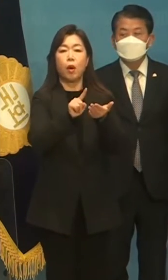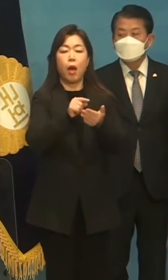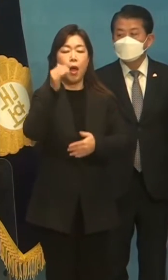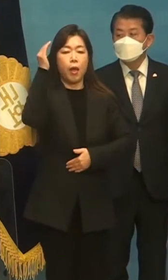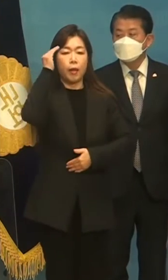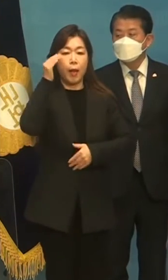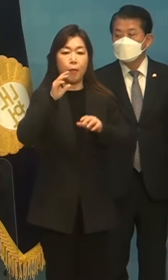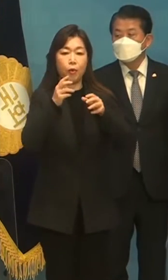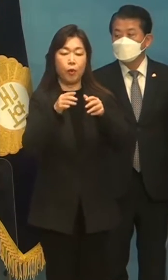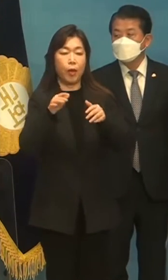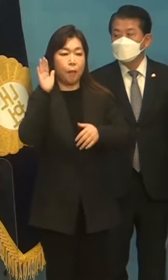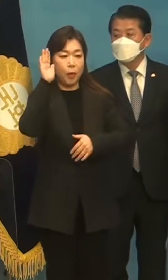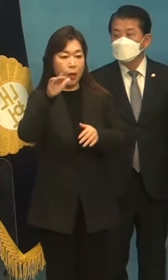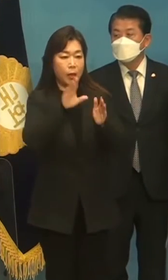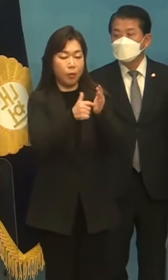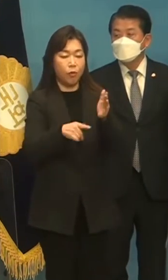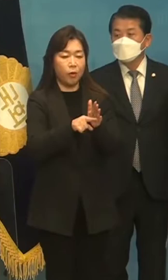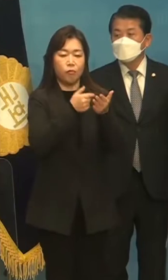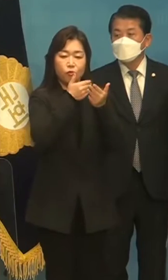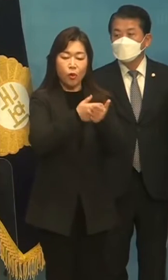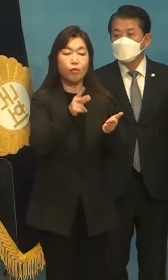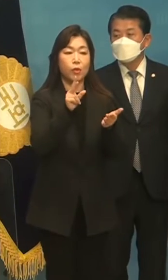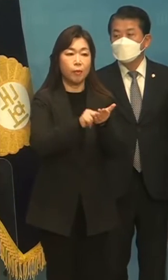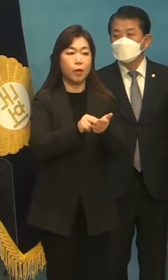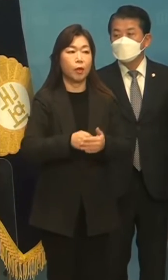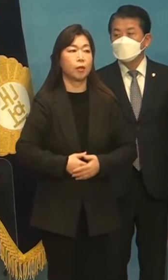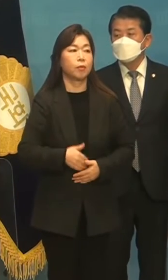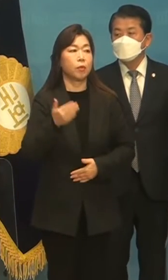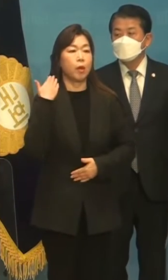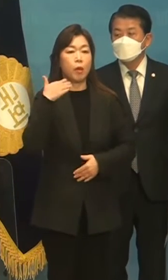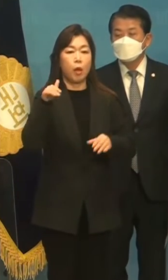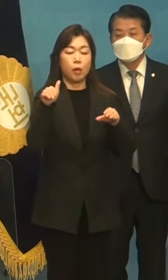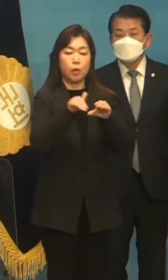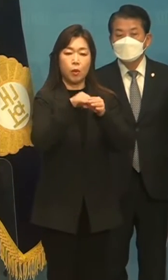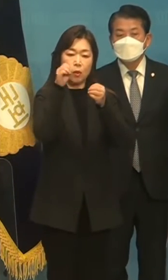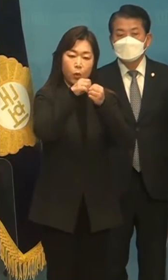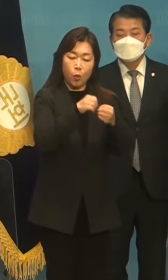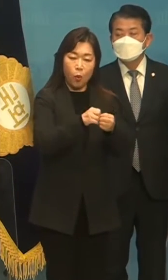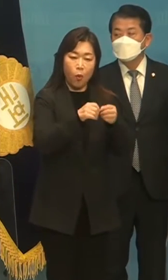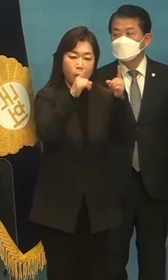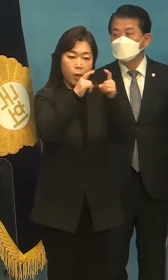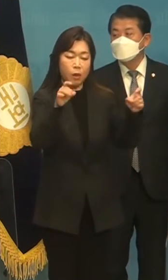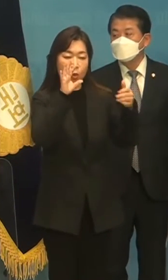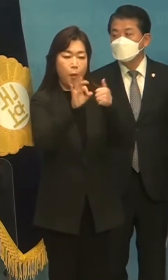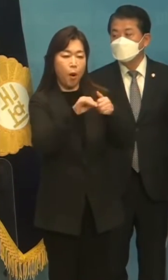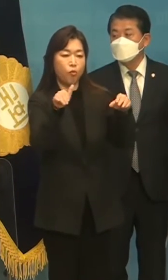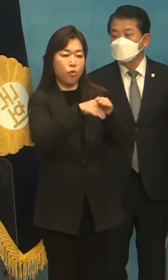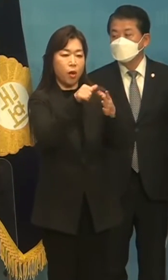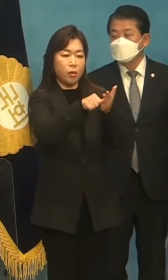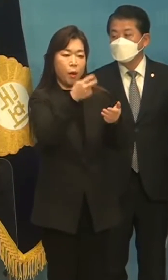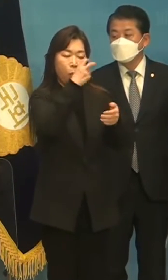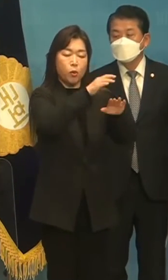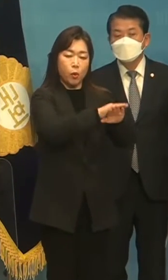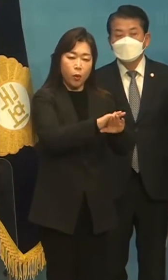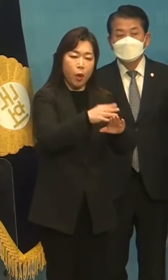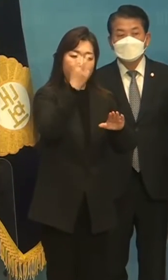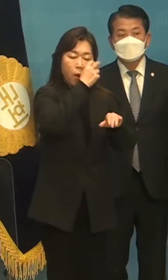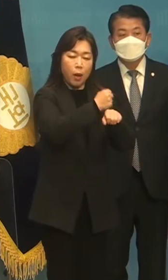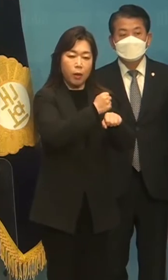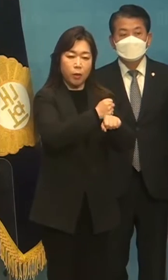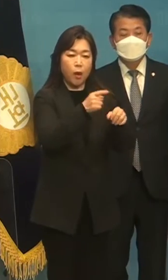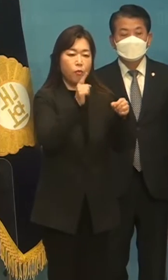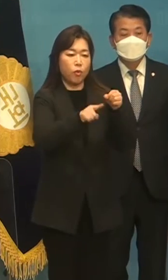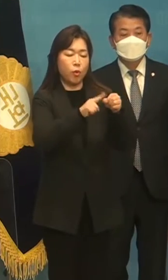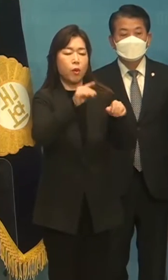미래 세대를 위한 중요한 과제이다. 최근 전통사찰을 비롯해 우리 문화재를 보존 관리하고 있는 불교계에 대한